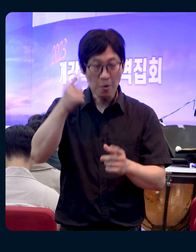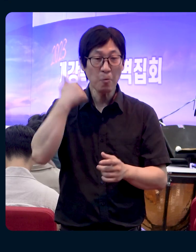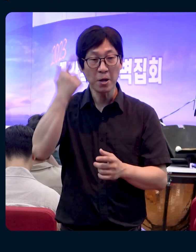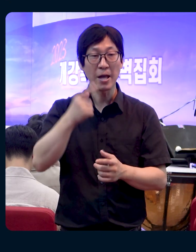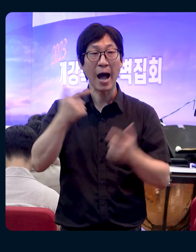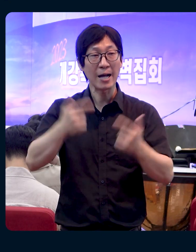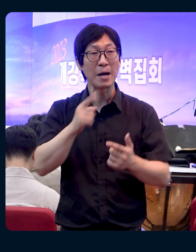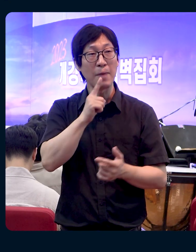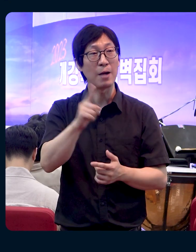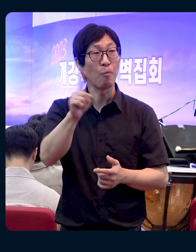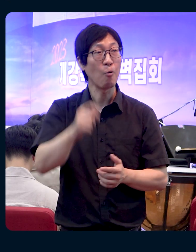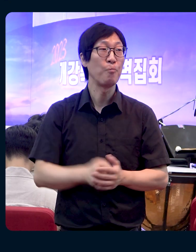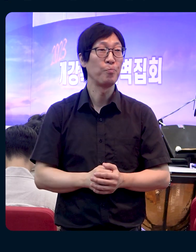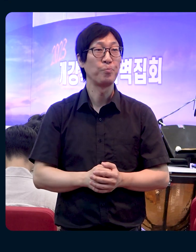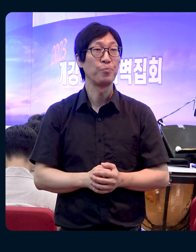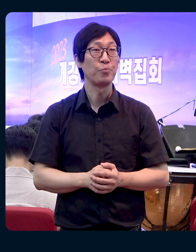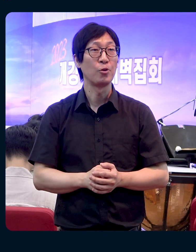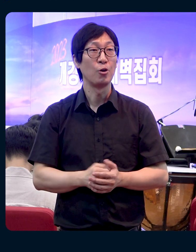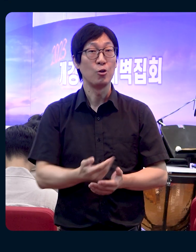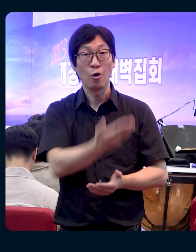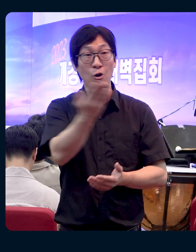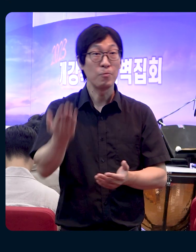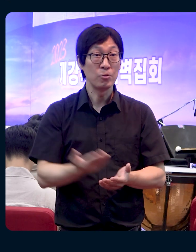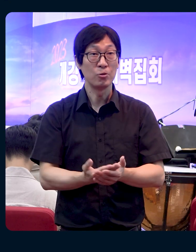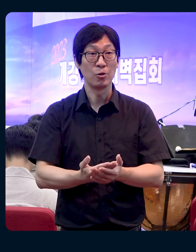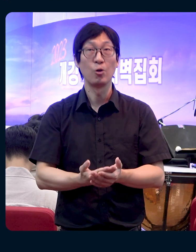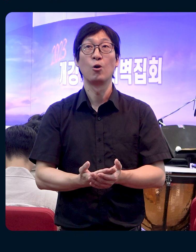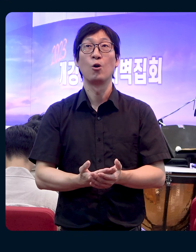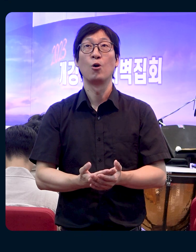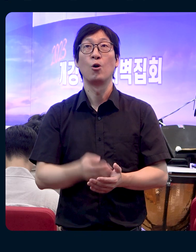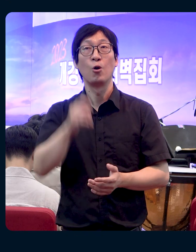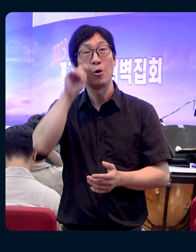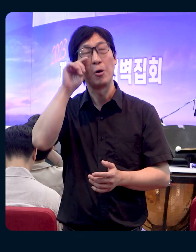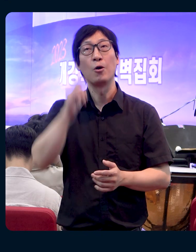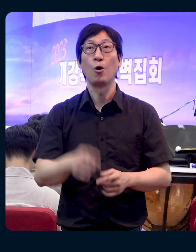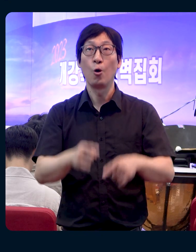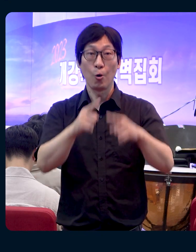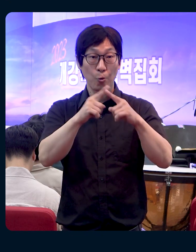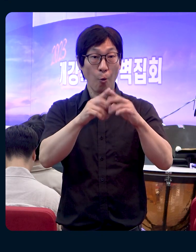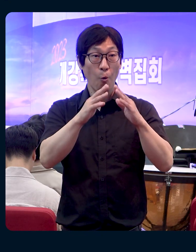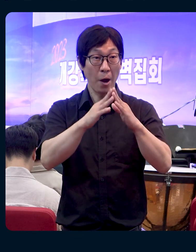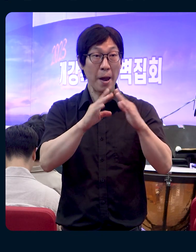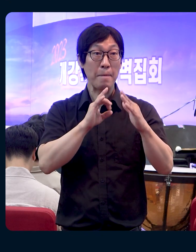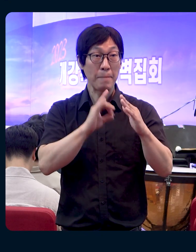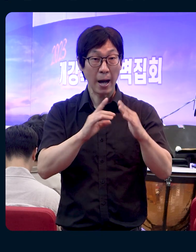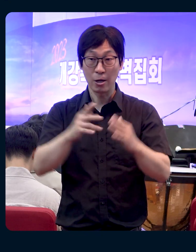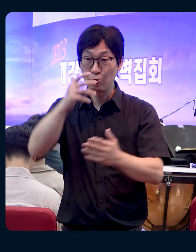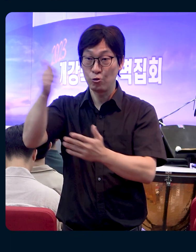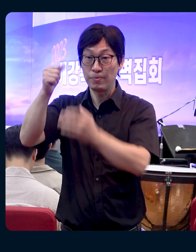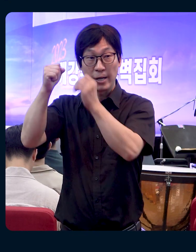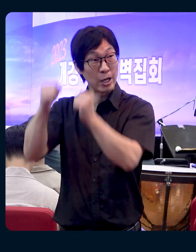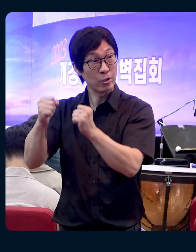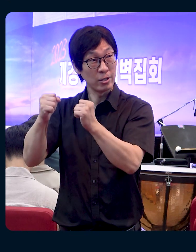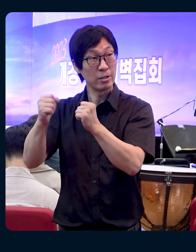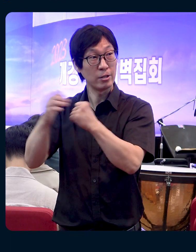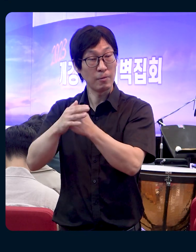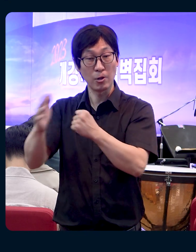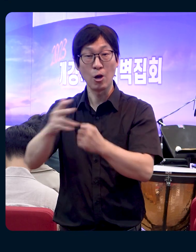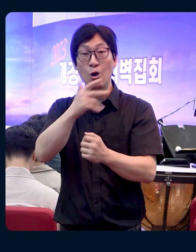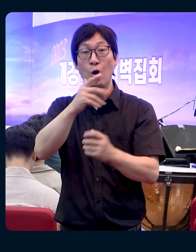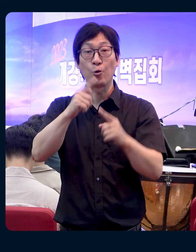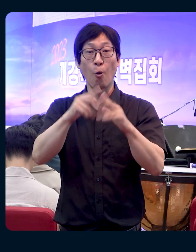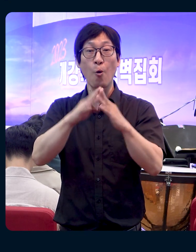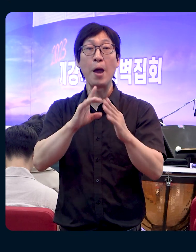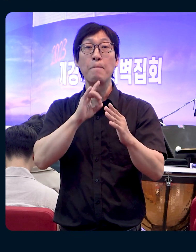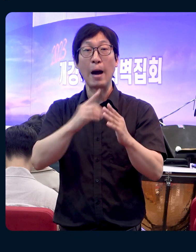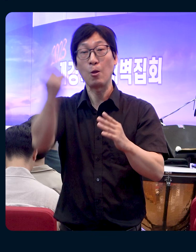것이 바로 뭐예요? 여러분, 절대로 교회가 우리 주님이 계시는 자리이고, 그러니까 우리는 교회 와서 주님 만나고